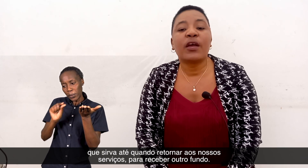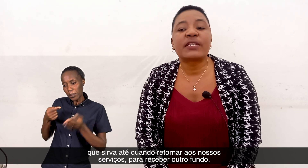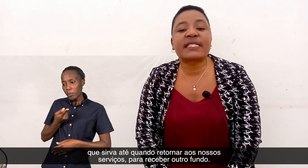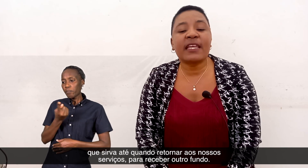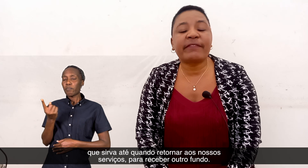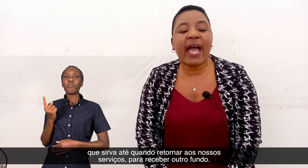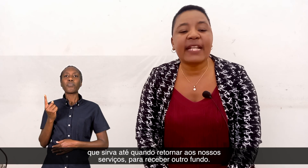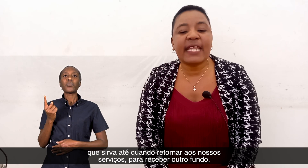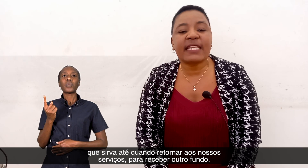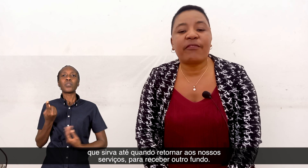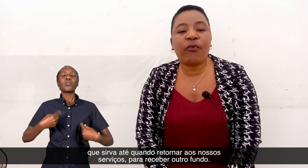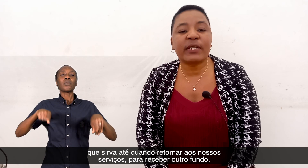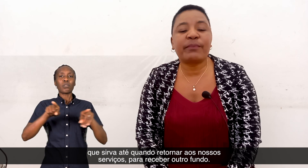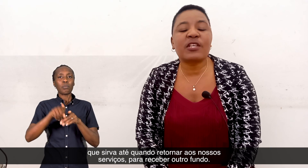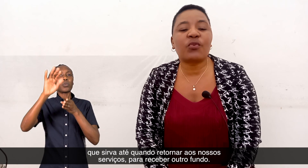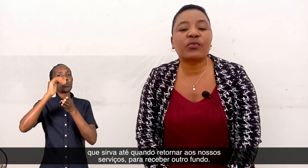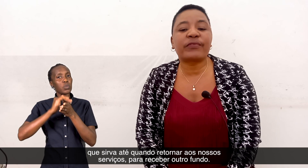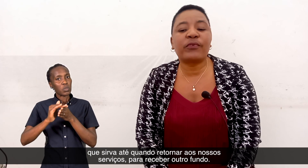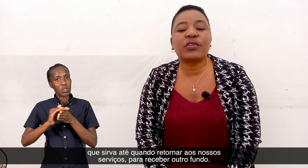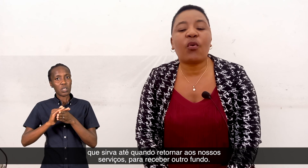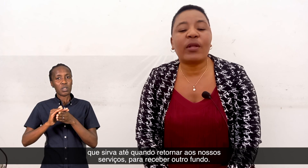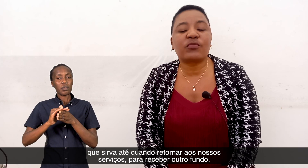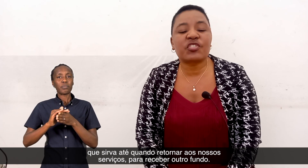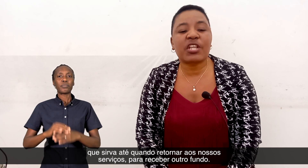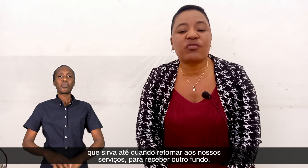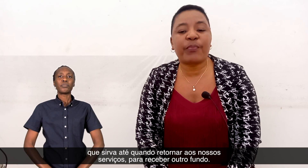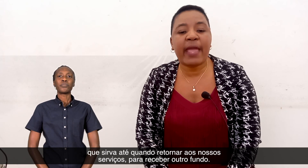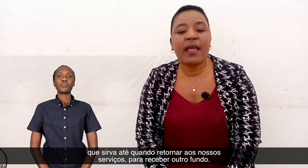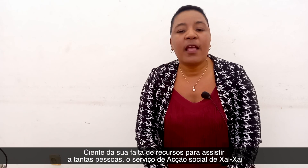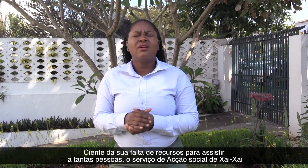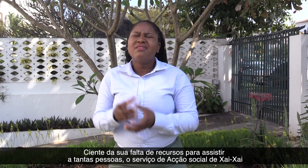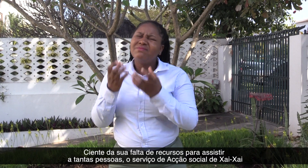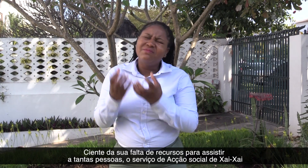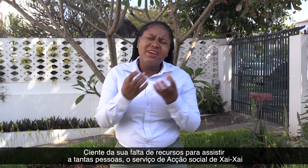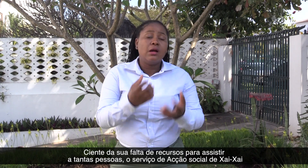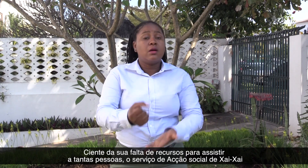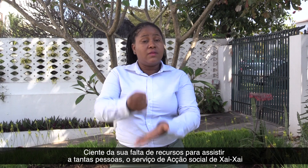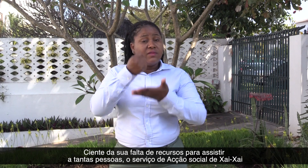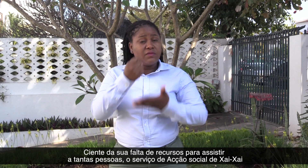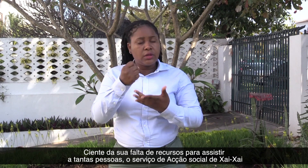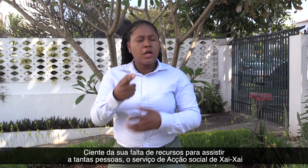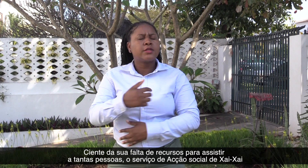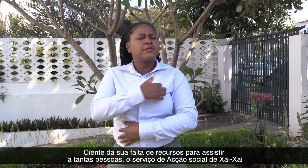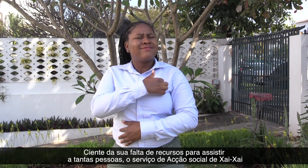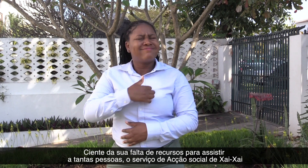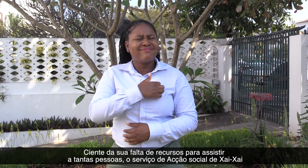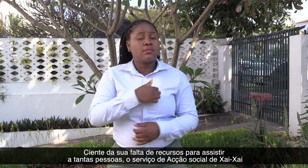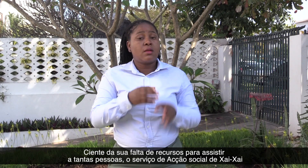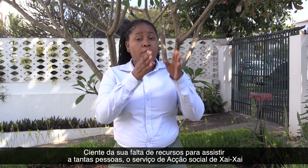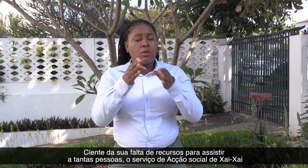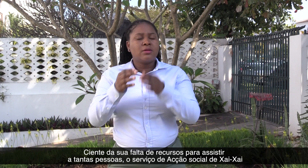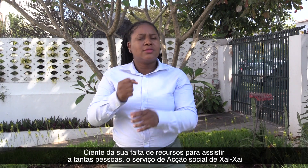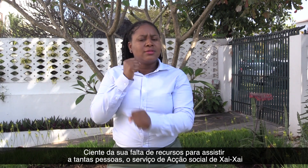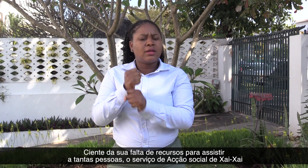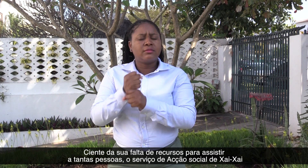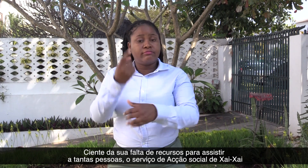que sirva até que volte mais outro fundo enquanto nós estamos bem. Ciente da falta de recursos para assistir tantas